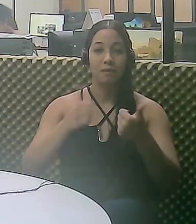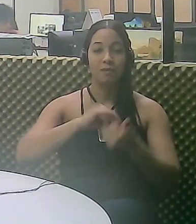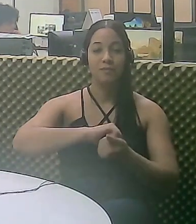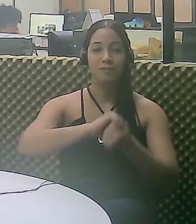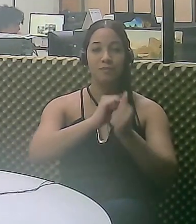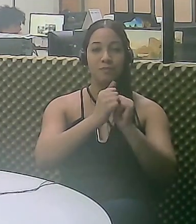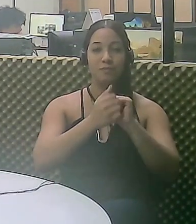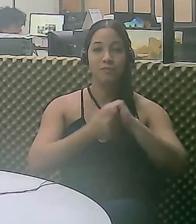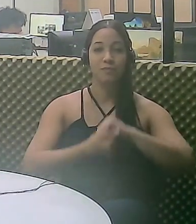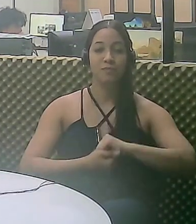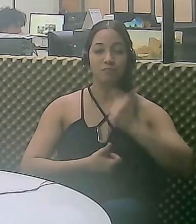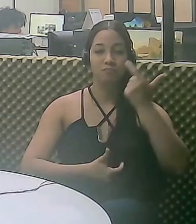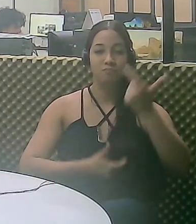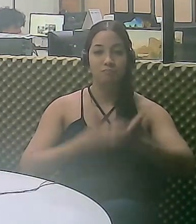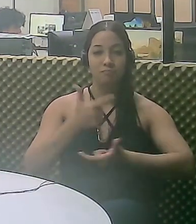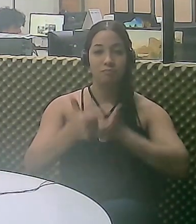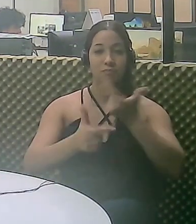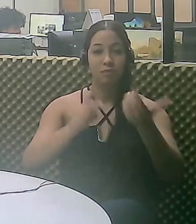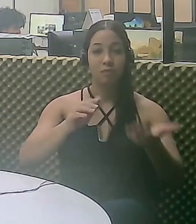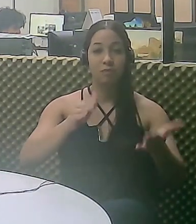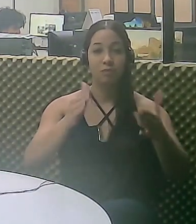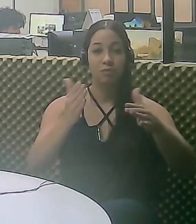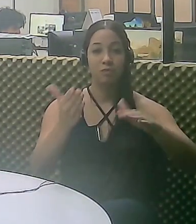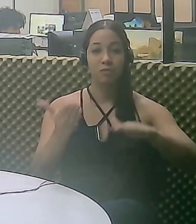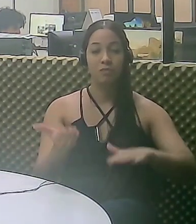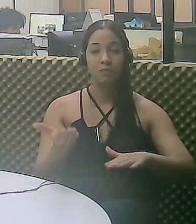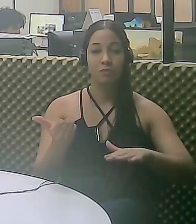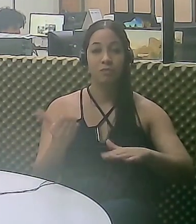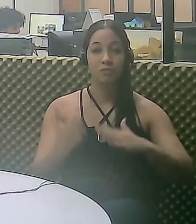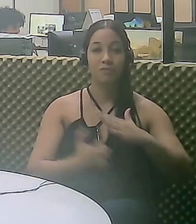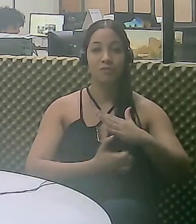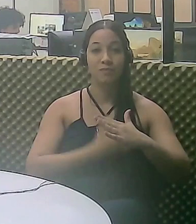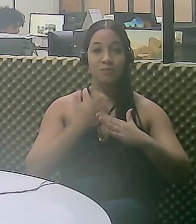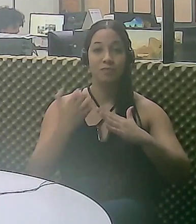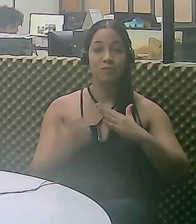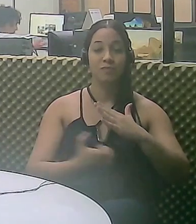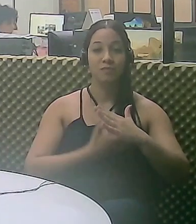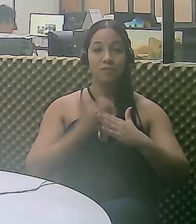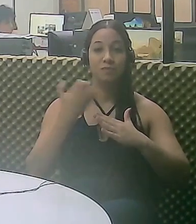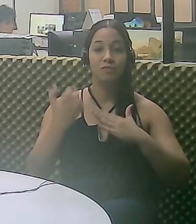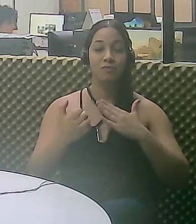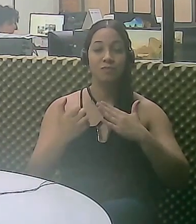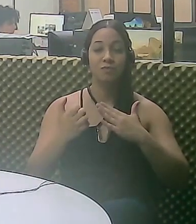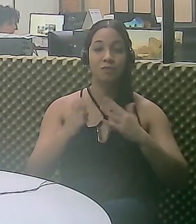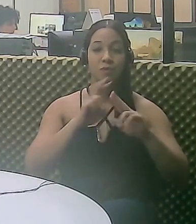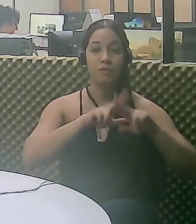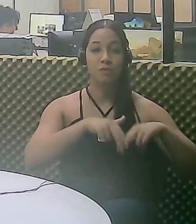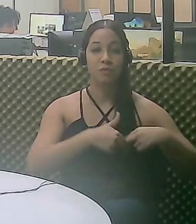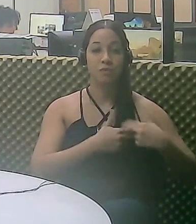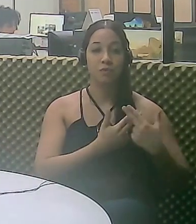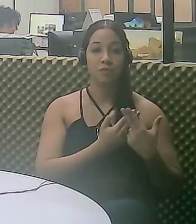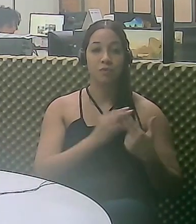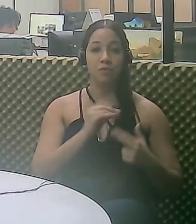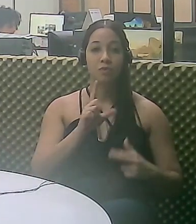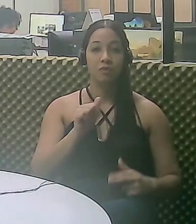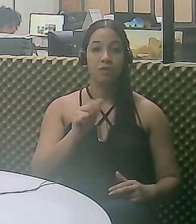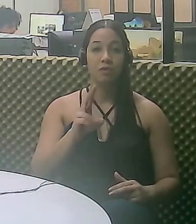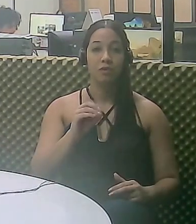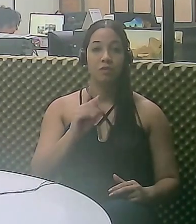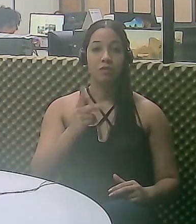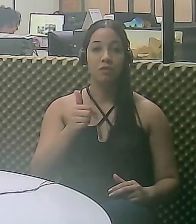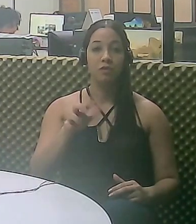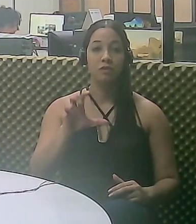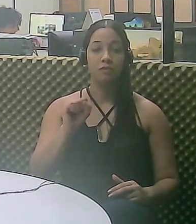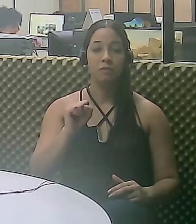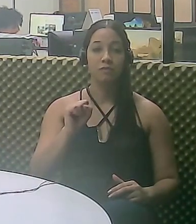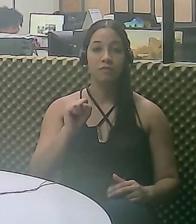adequações no escopo dos serviços funerários prestados pelas empresas Serviço de Luto Olavo Chaves Limitada,